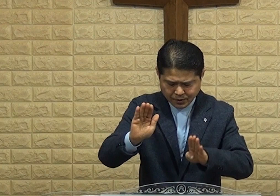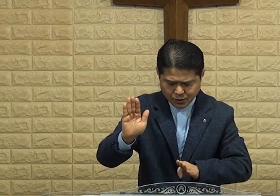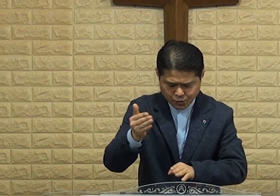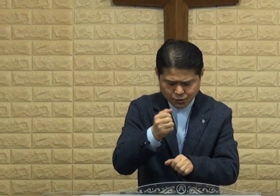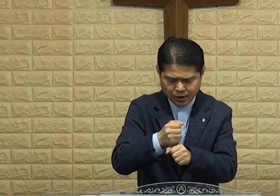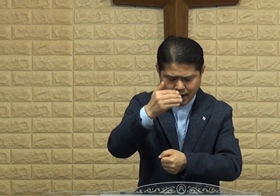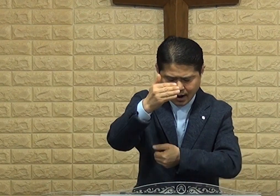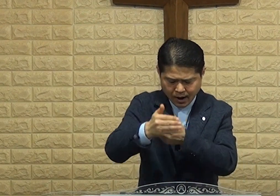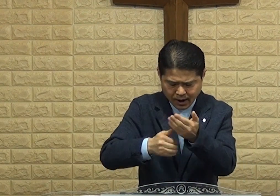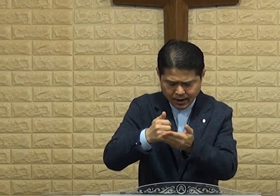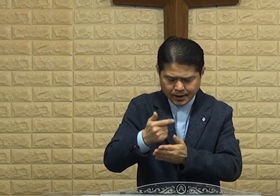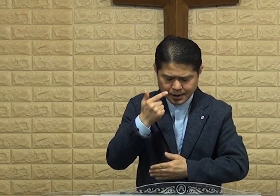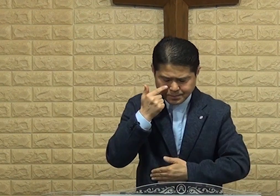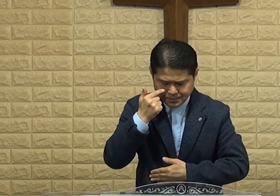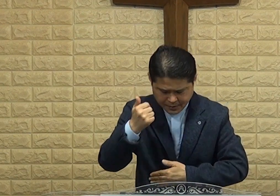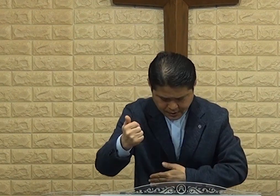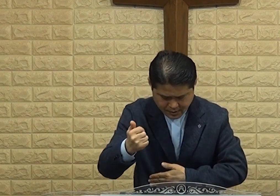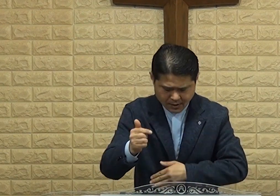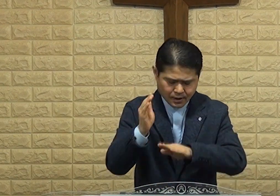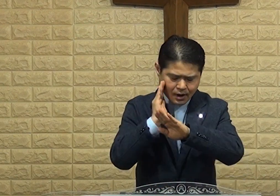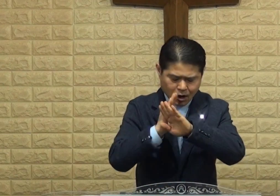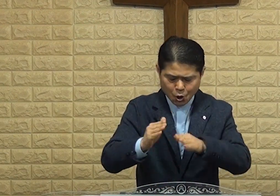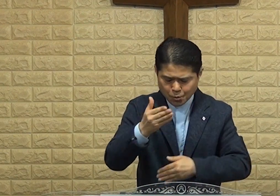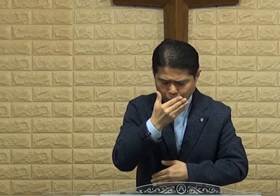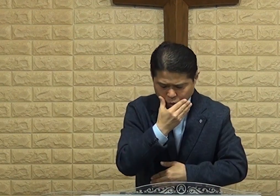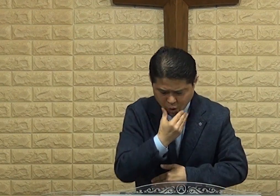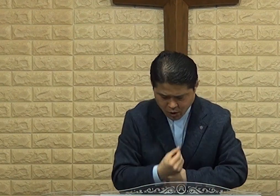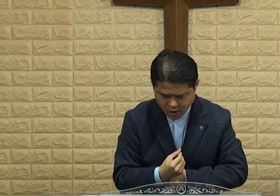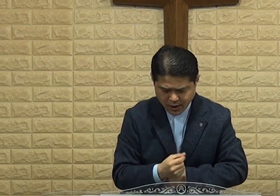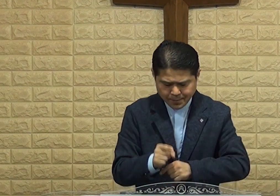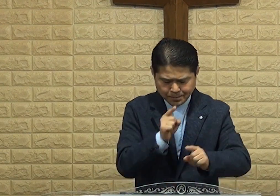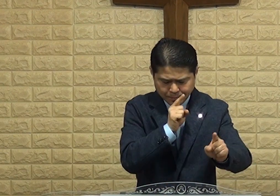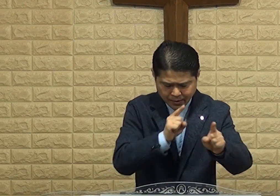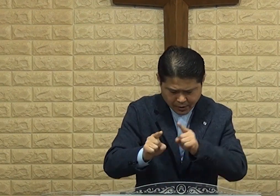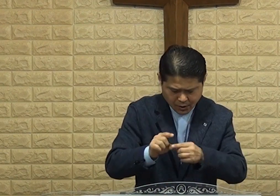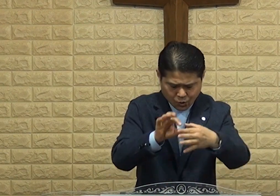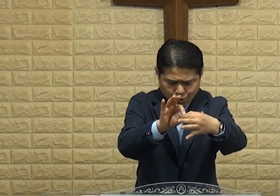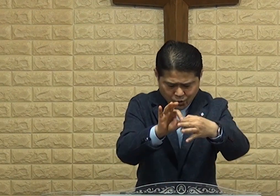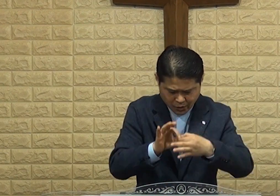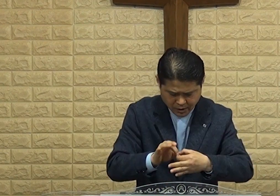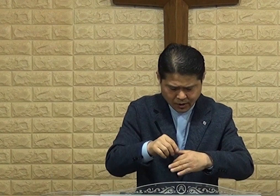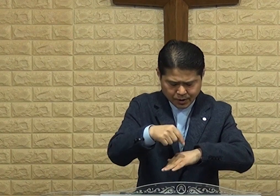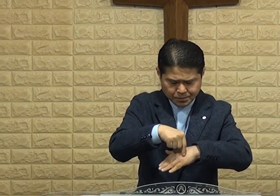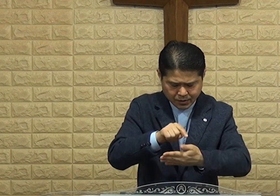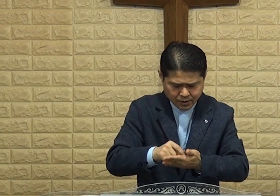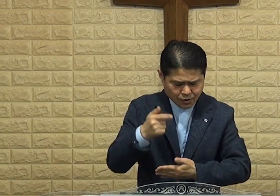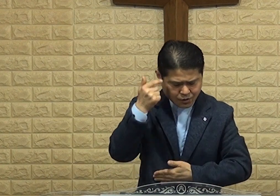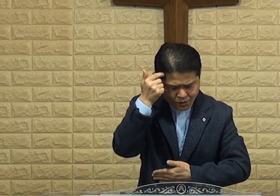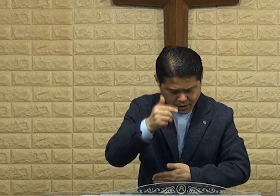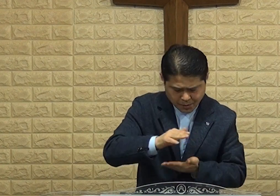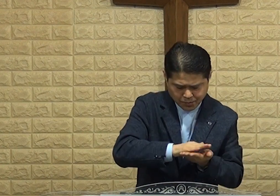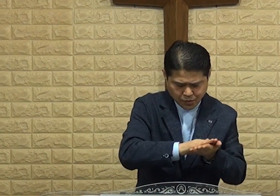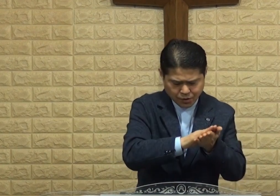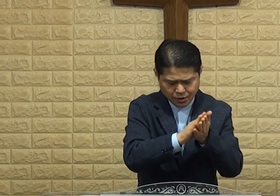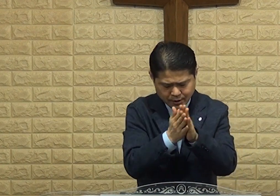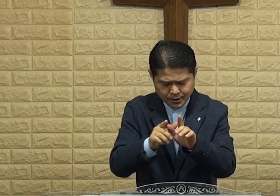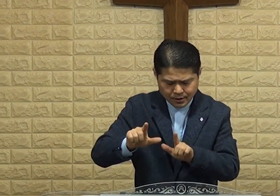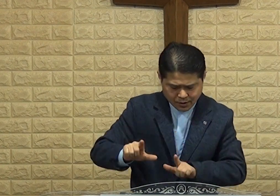죄인인 우리를 위해서 세상에 오신 하나님 아버지의 말씀으로